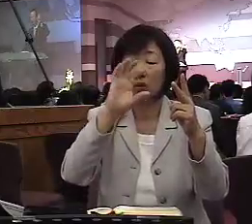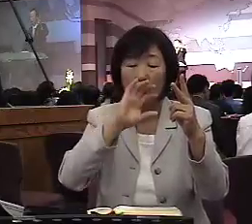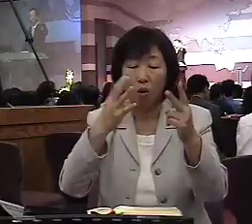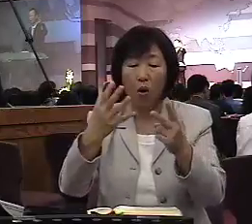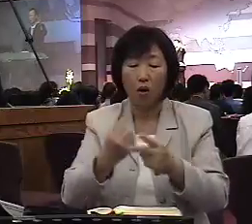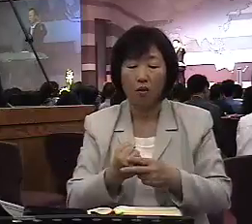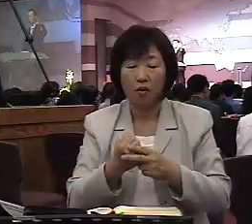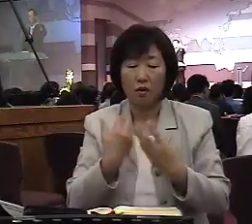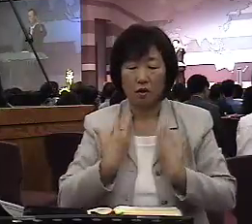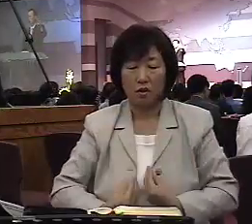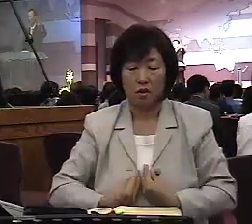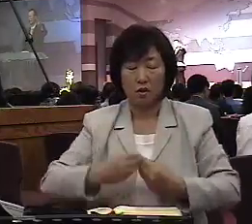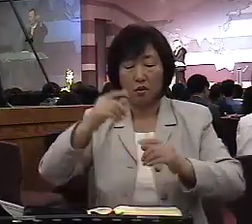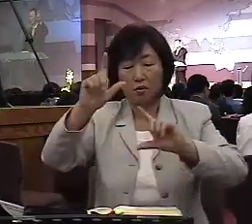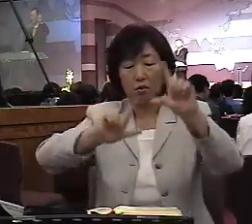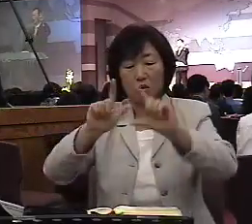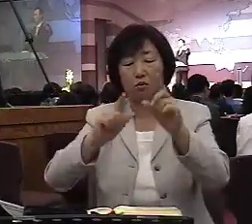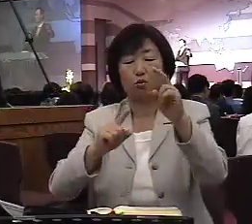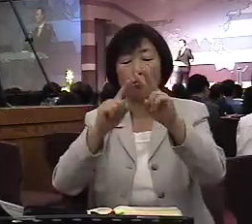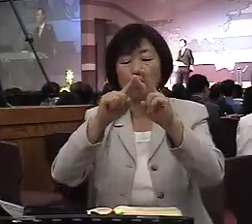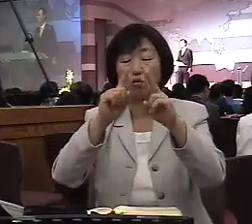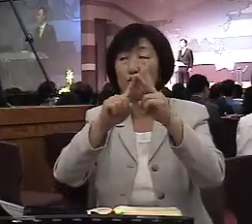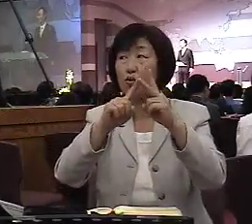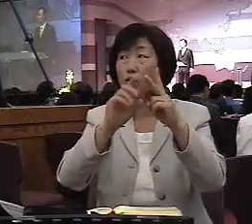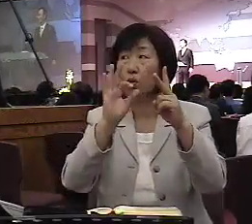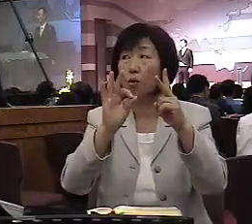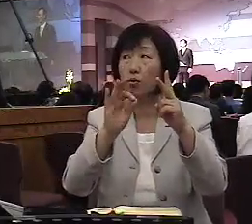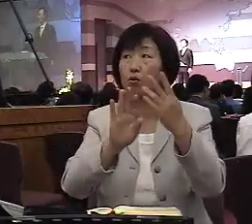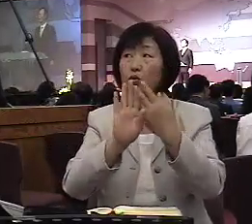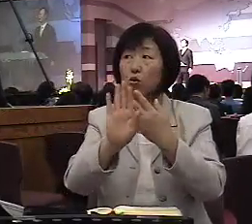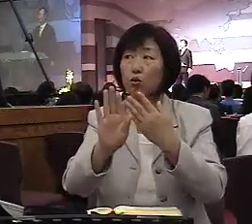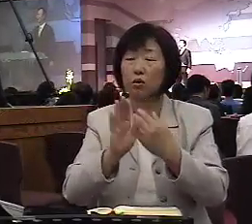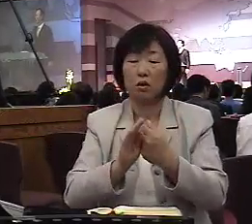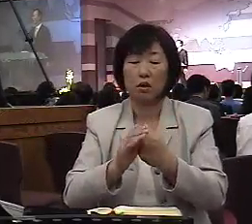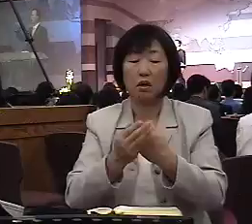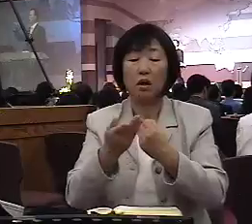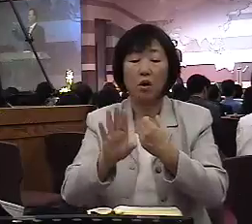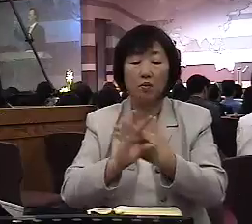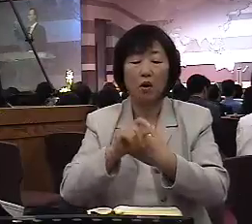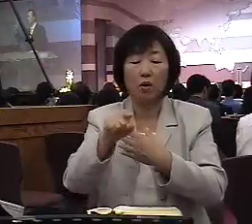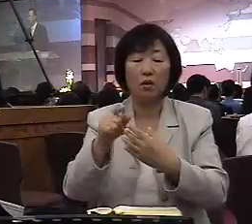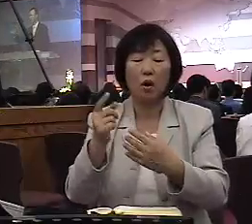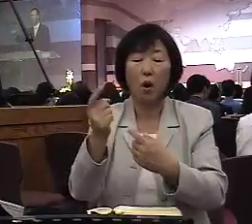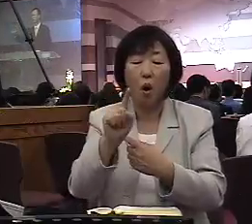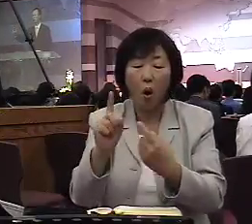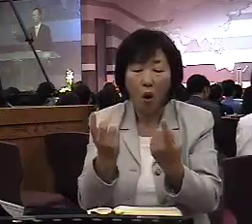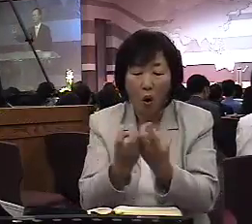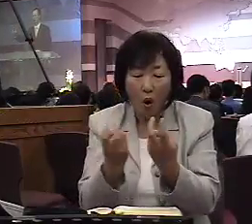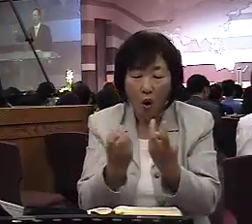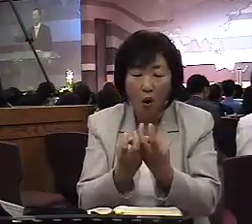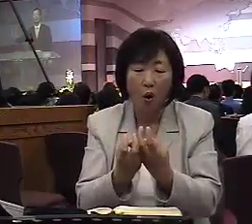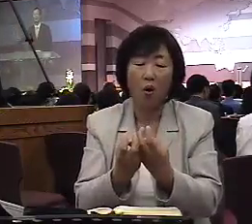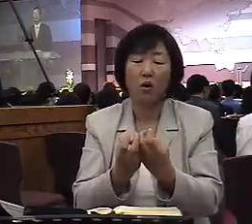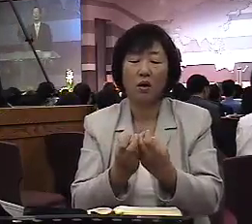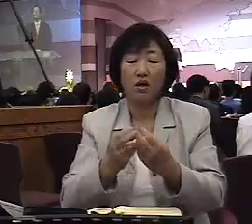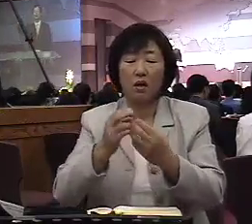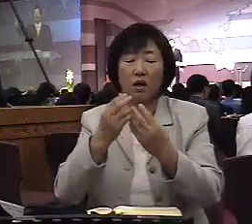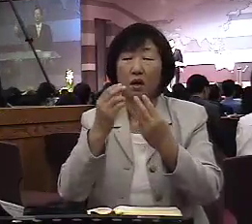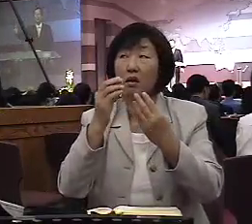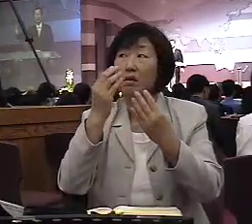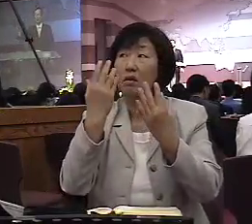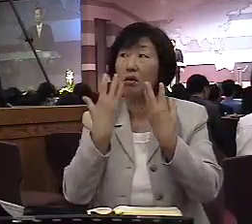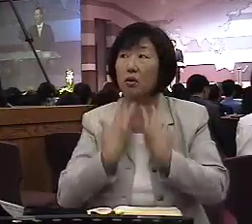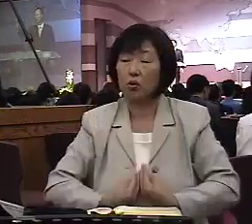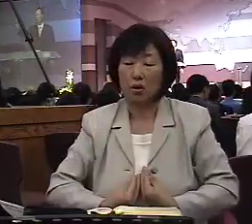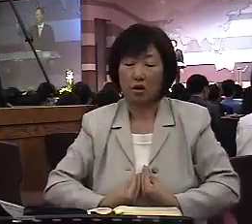부작용, 실족하는 모습 두 가지, 그 두 가지를 본 후에 그러면 우리가 어떻게 그 실족하는 모습에서 이제 일어날